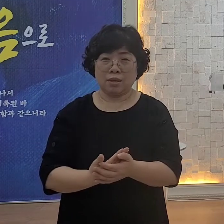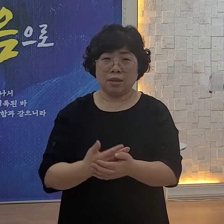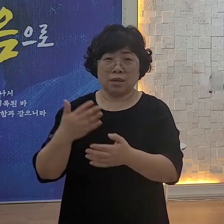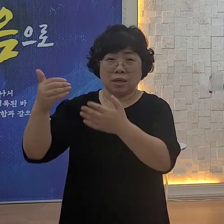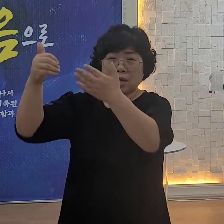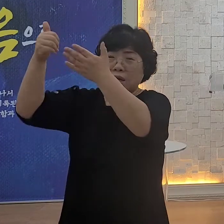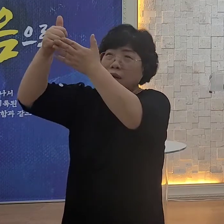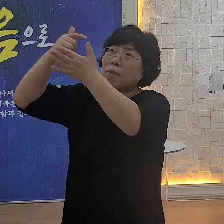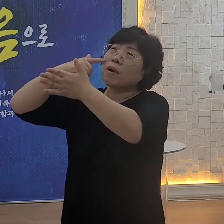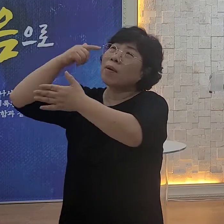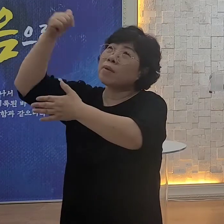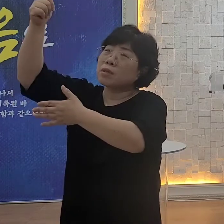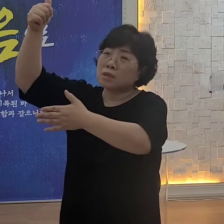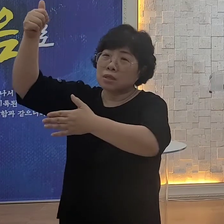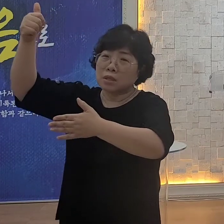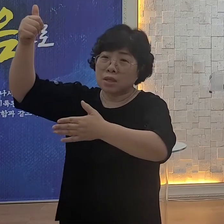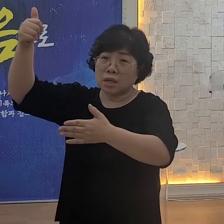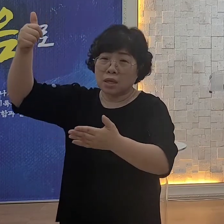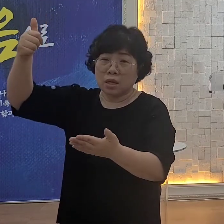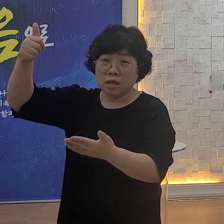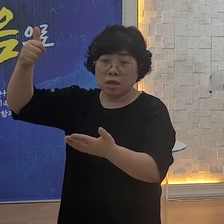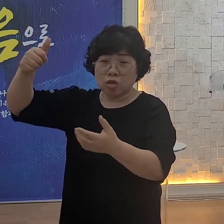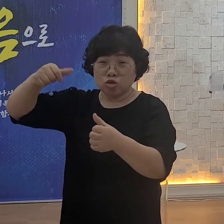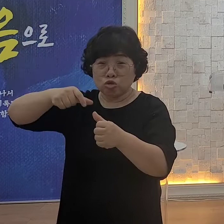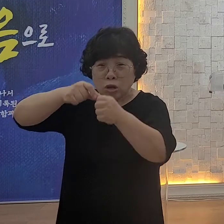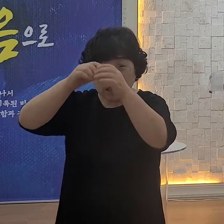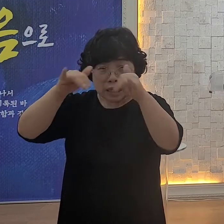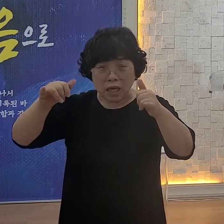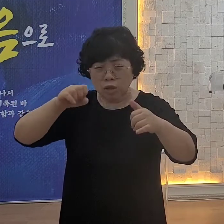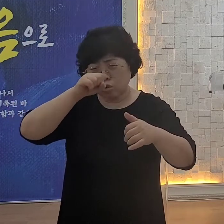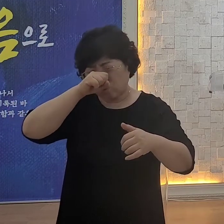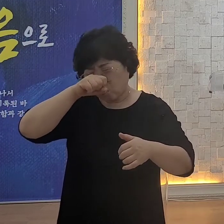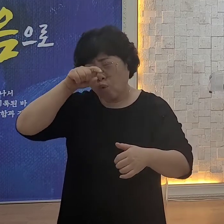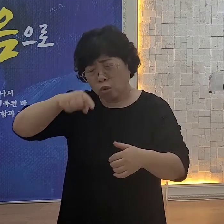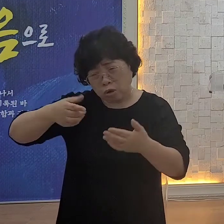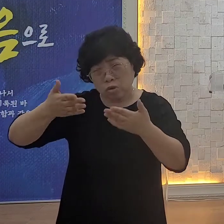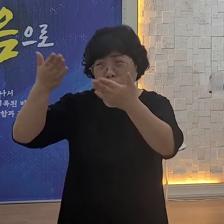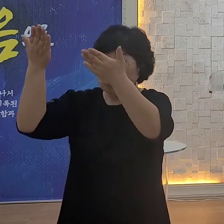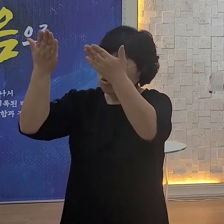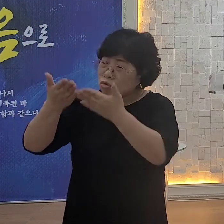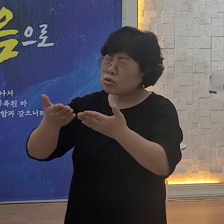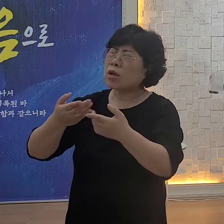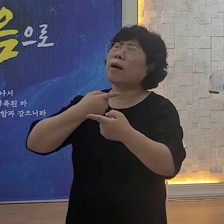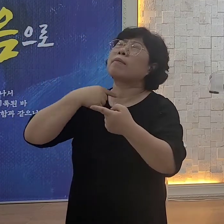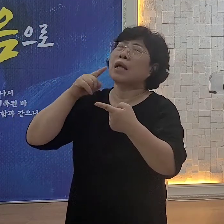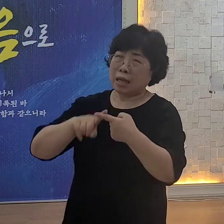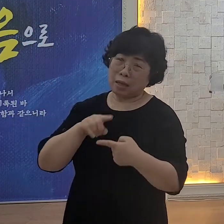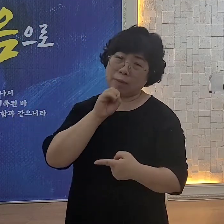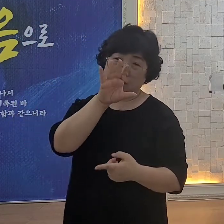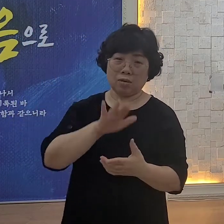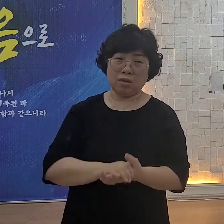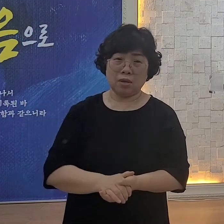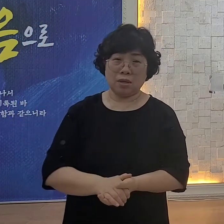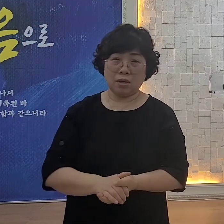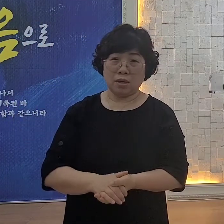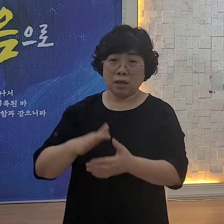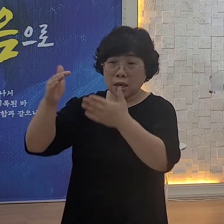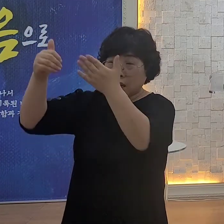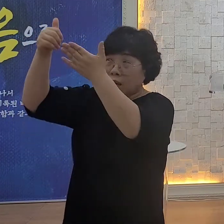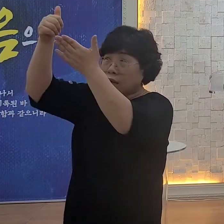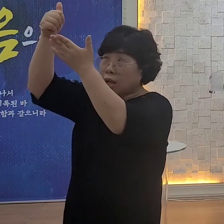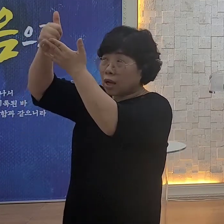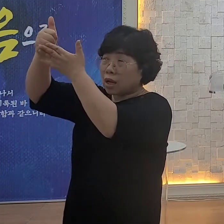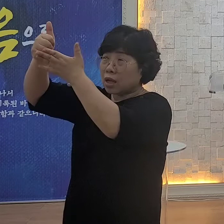하늘에 계신 너희 아버지께서 구하는 자에게 좋은 것으로 주시지 않겠느냐. 여러분 하나님께서